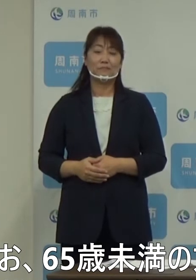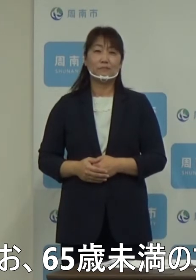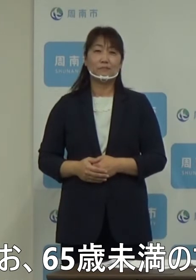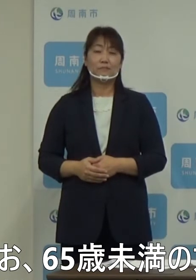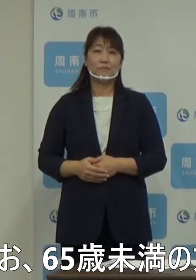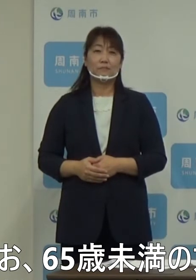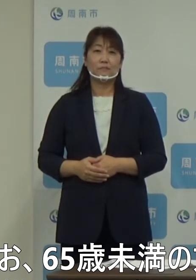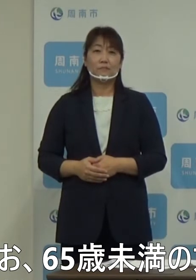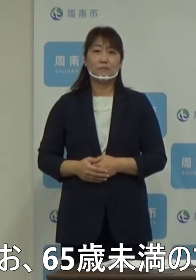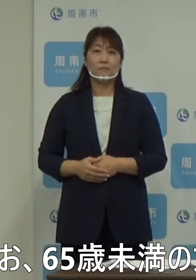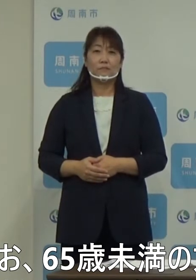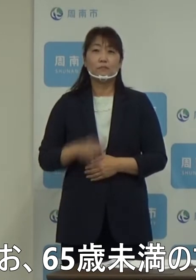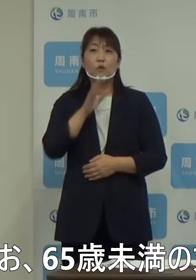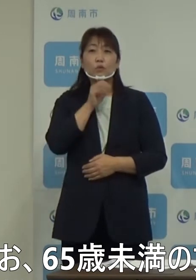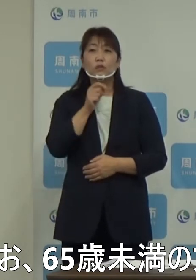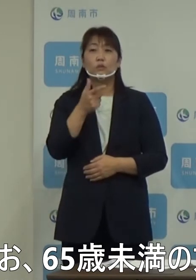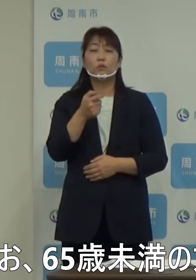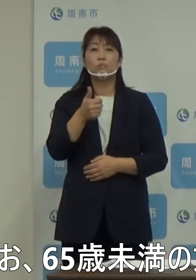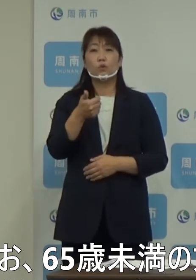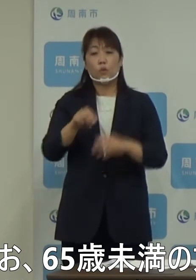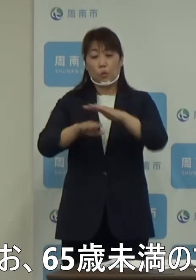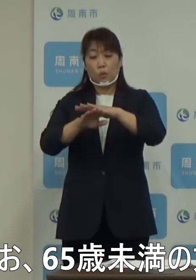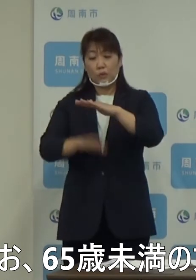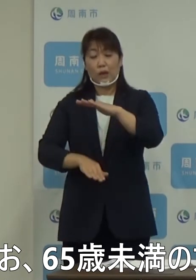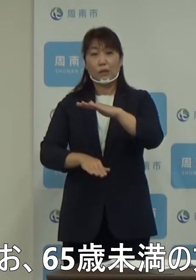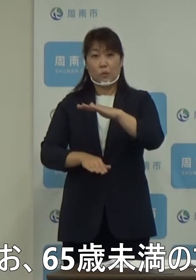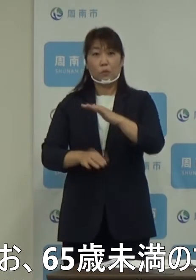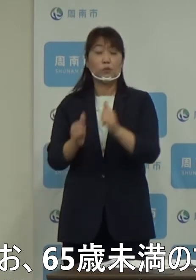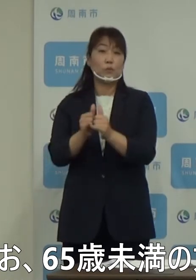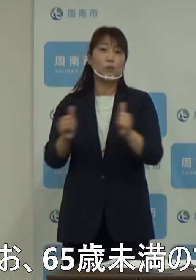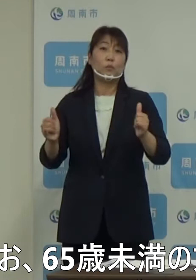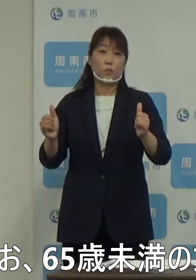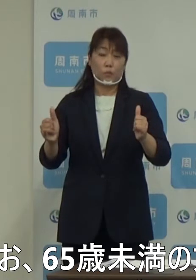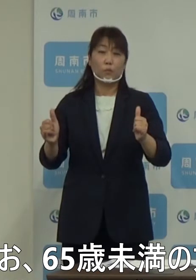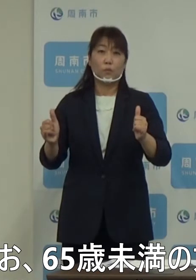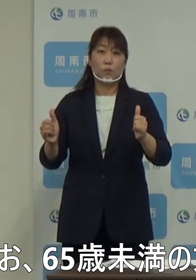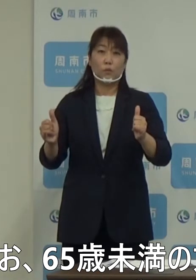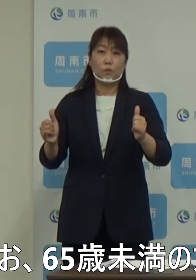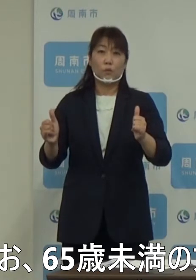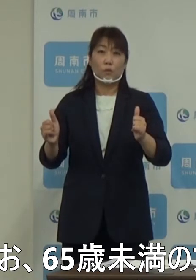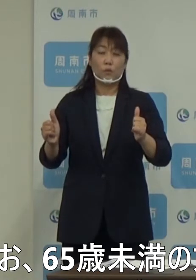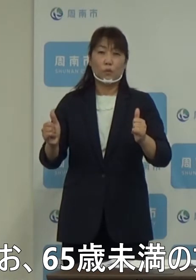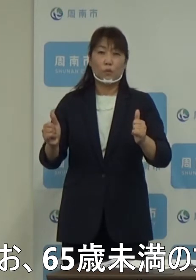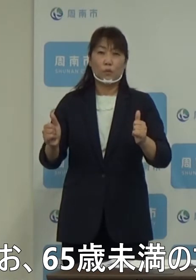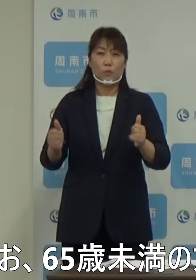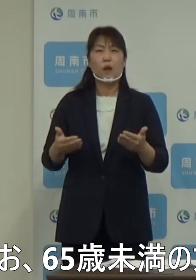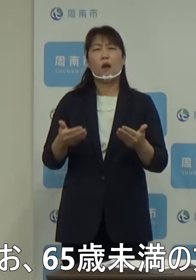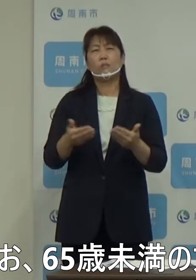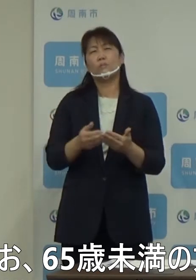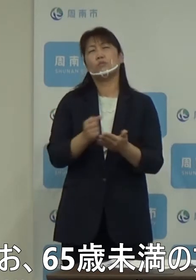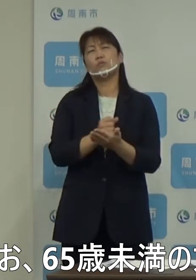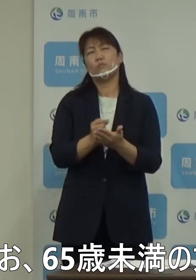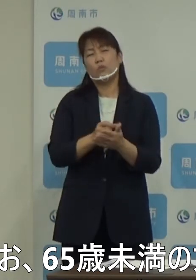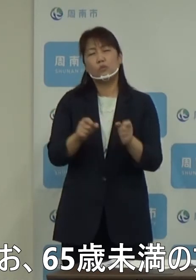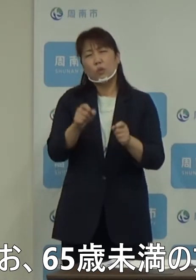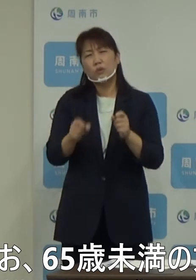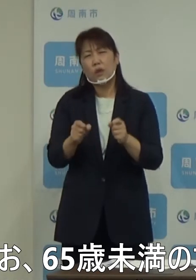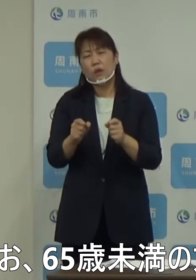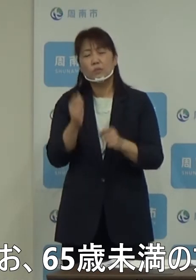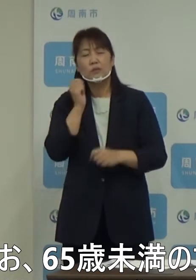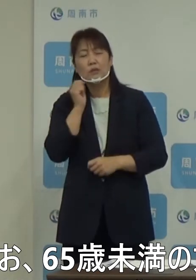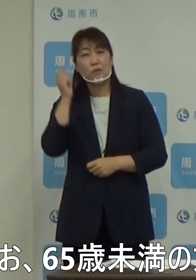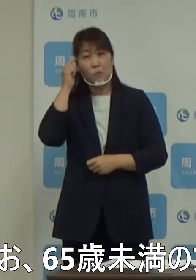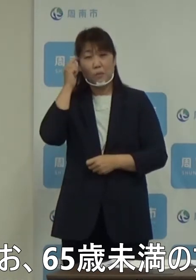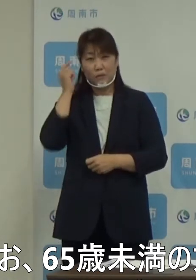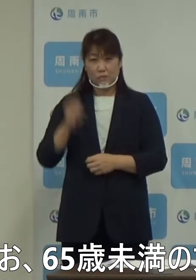なお65歳の未満の方につきましては、お仕事もあって日程調整が難し